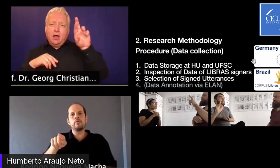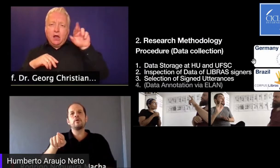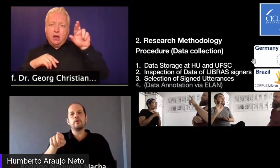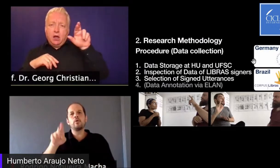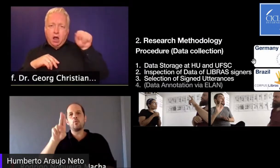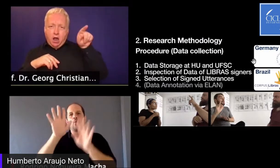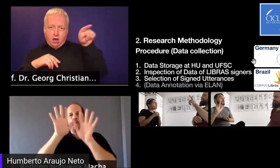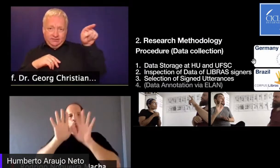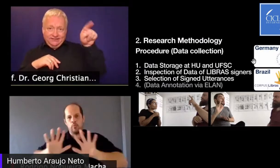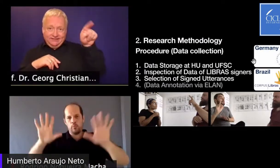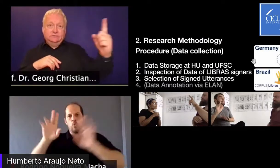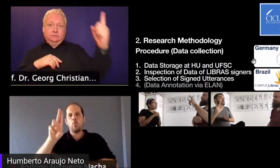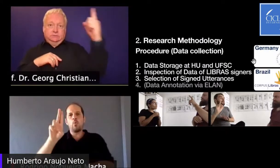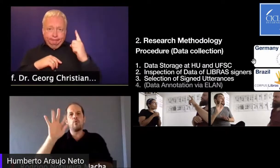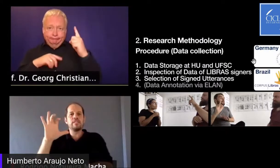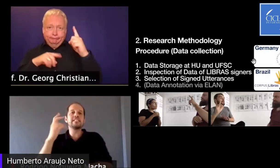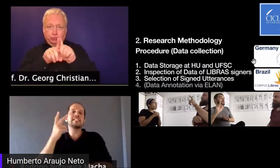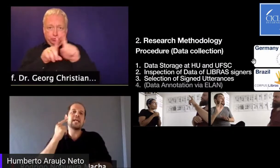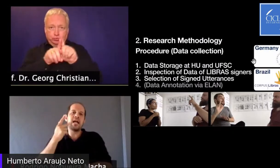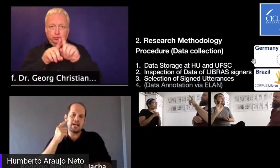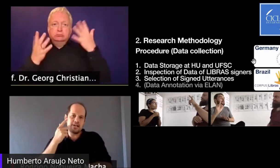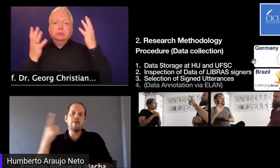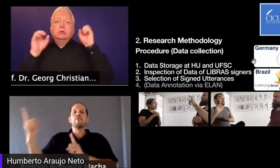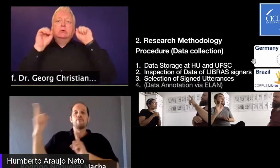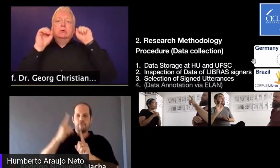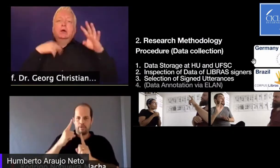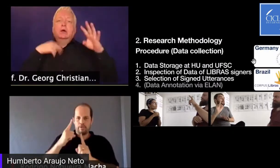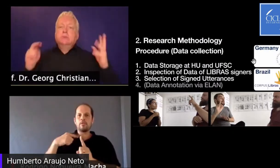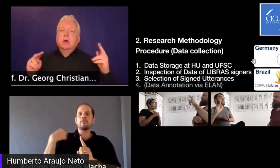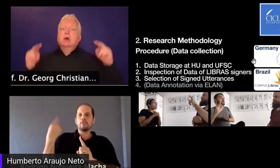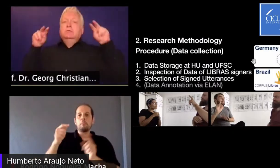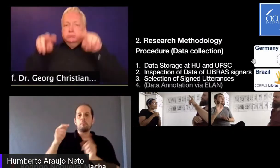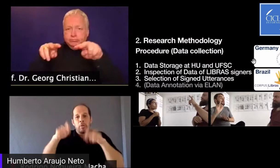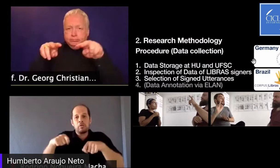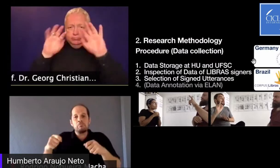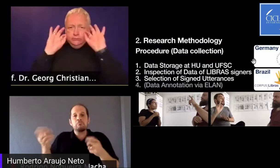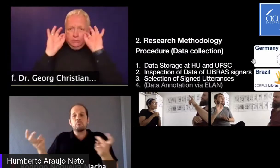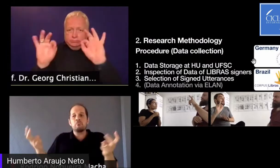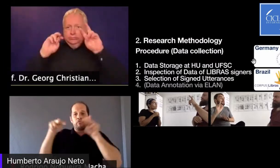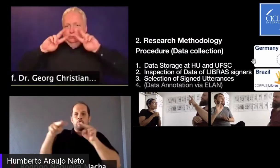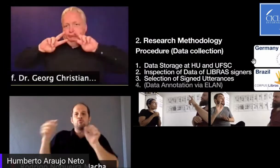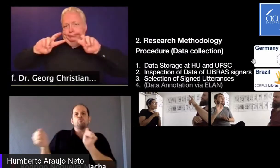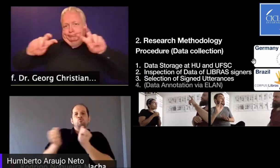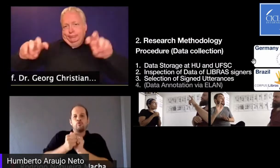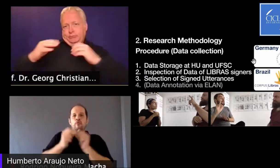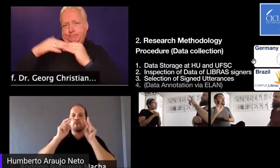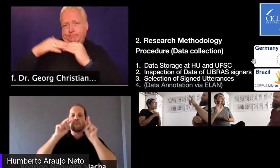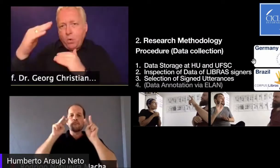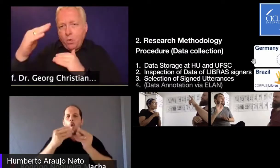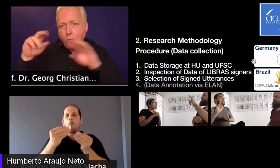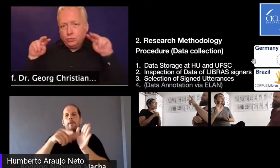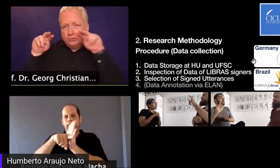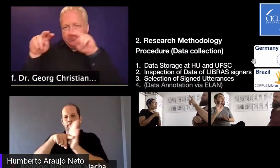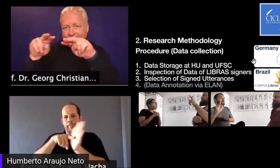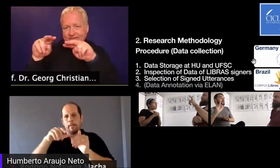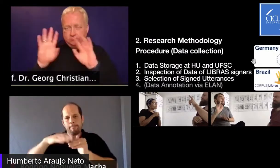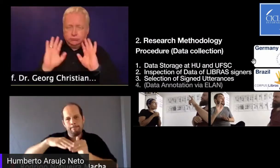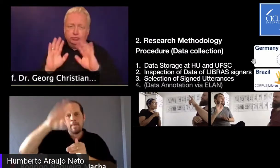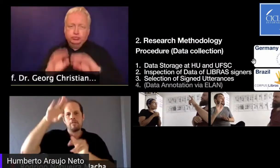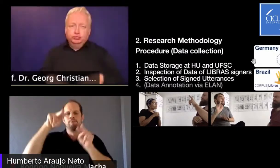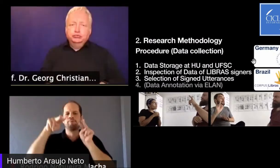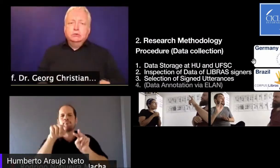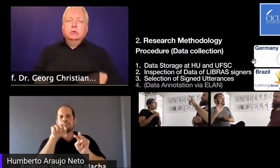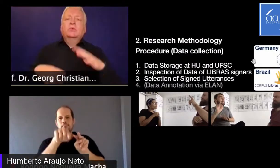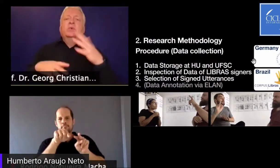também, ele estará presente. O professor Rodrigo é da Universidade Federal do Ceará e dará continuidade a